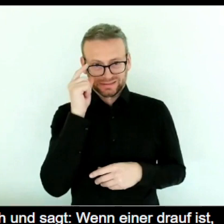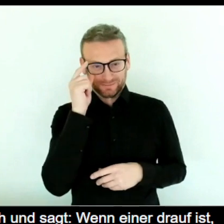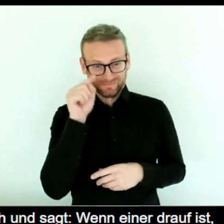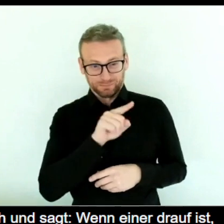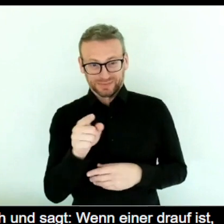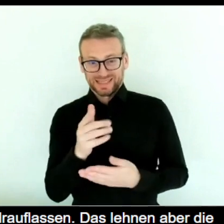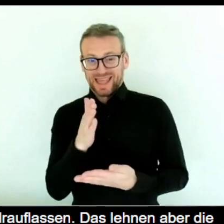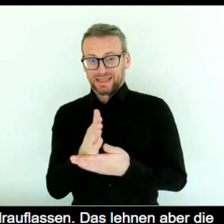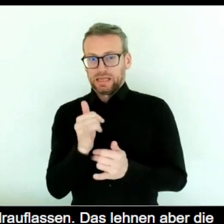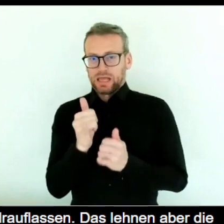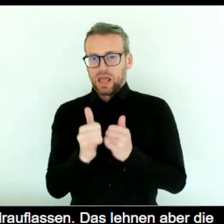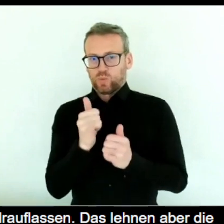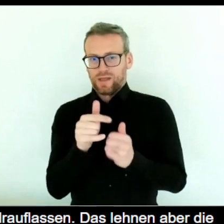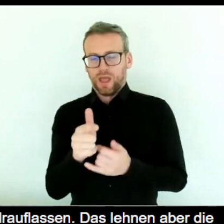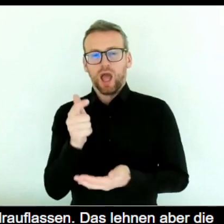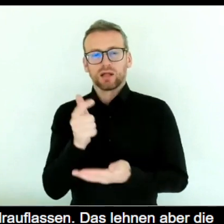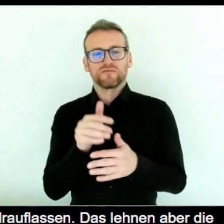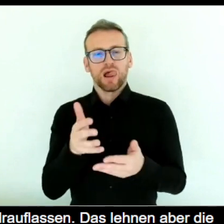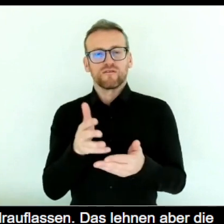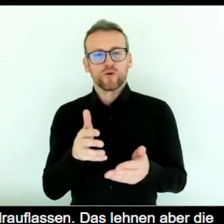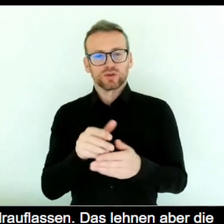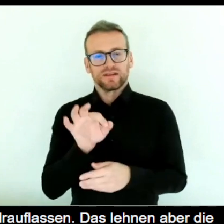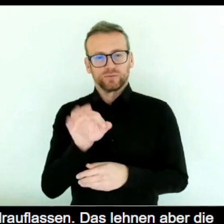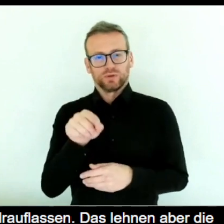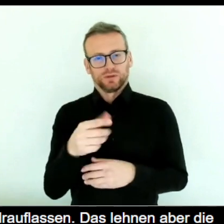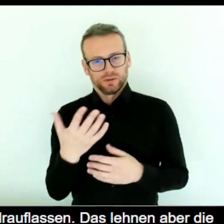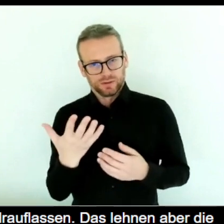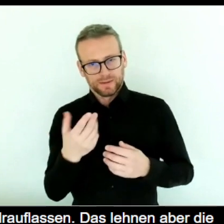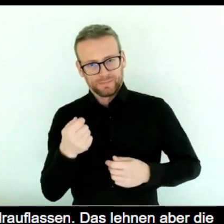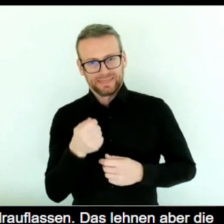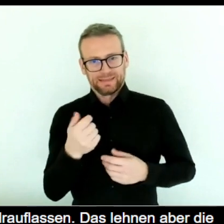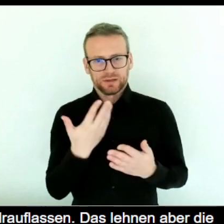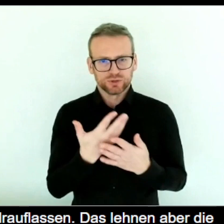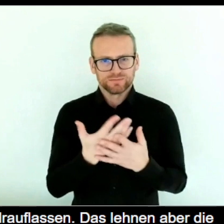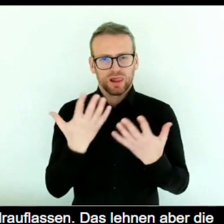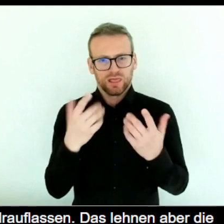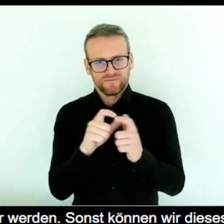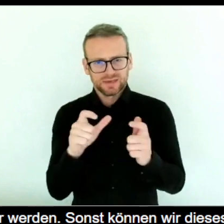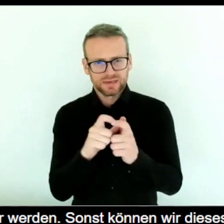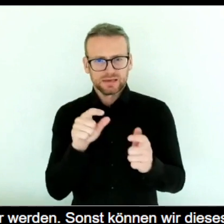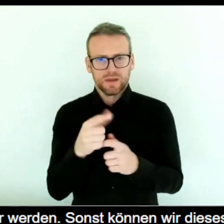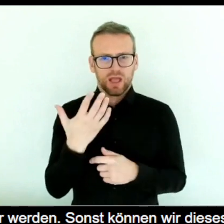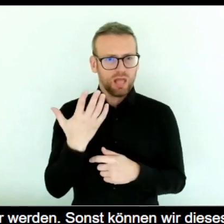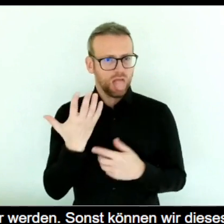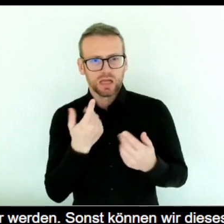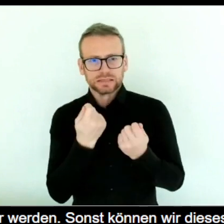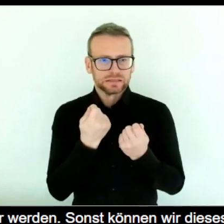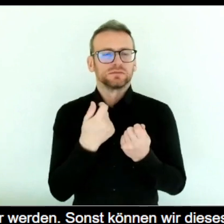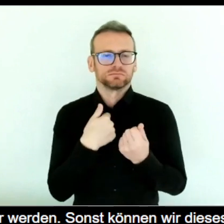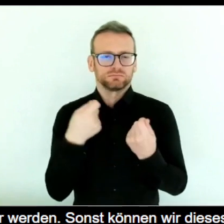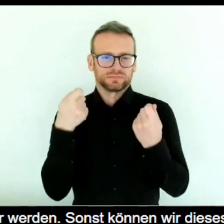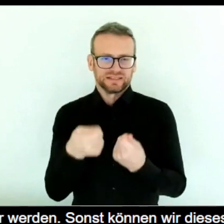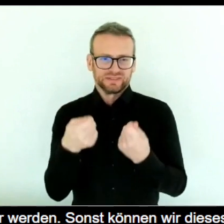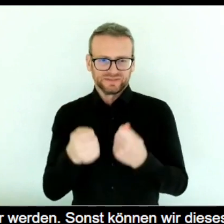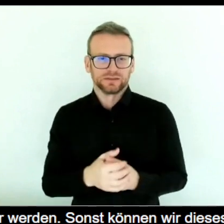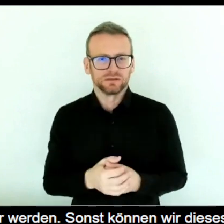Aber jetzt soll der Termin wohl am kommenden Montag, just am 30. Januar, erfolgen. Womit wir dann am